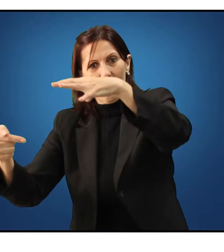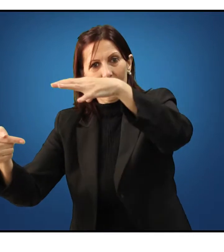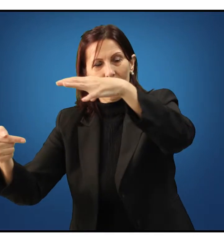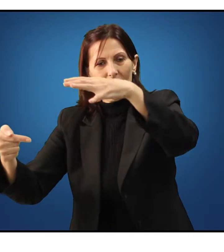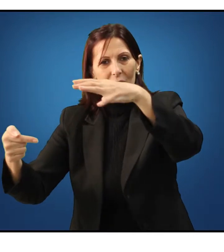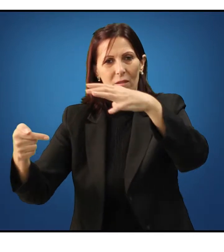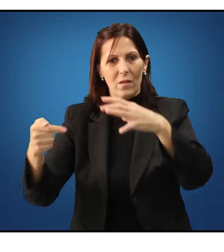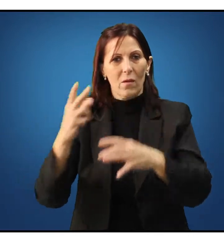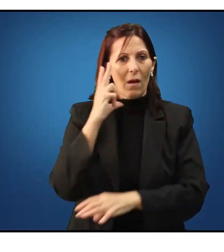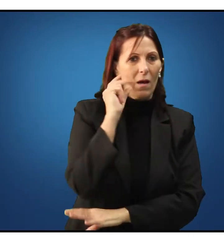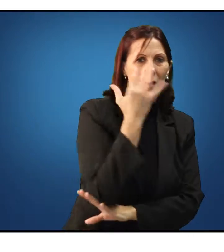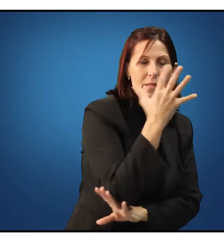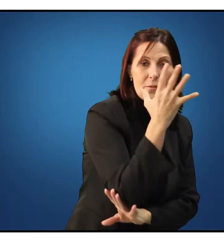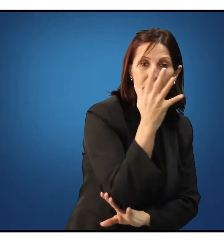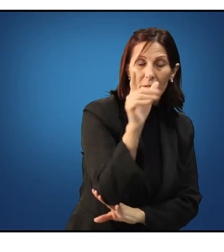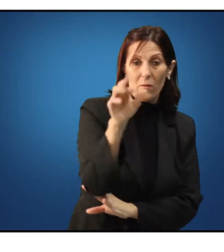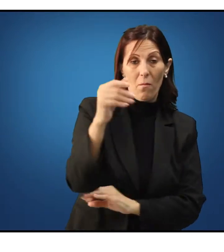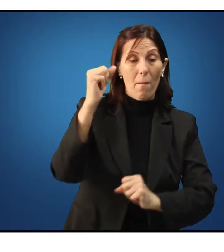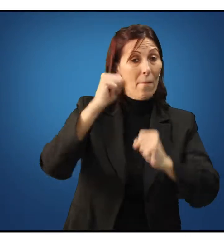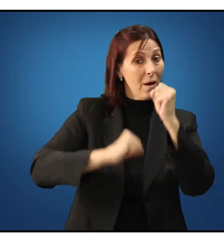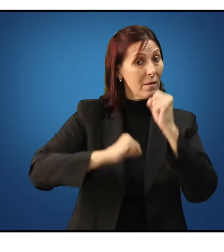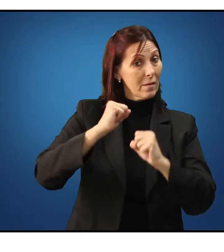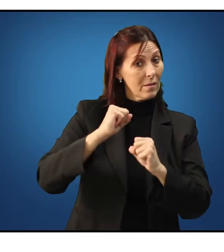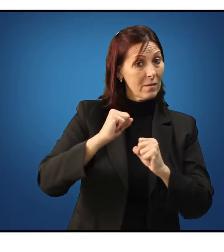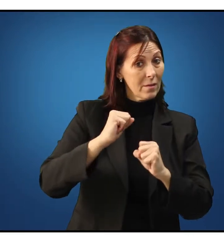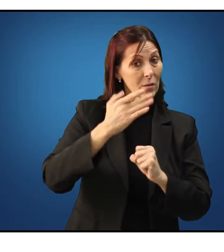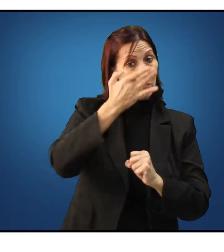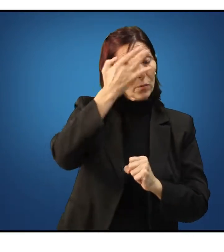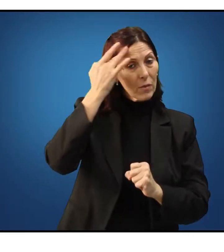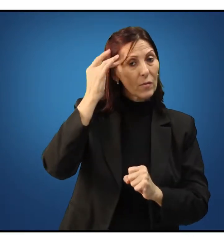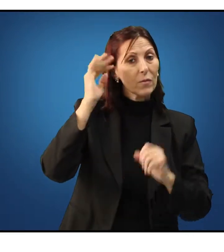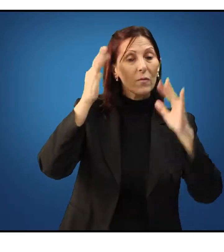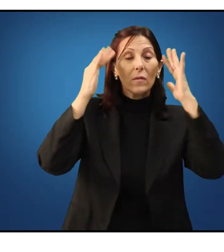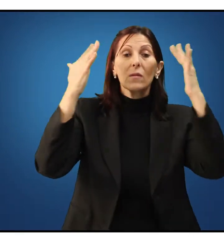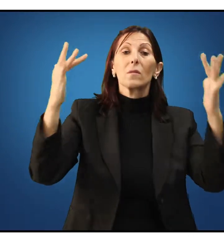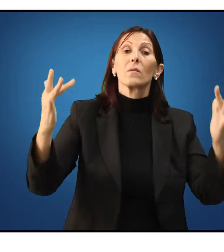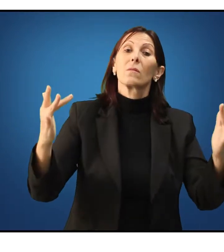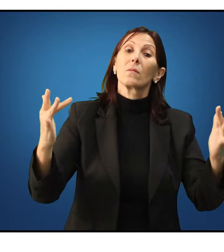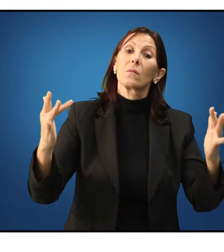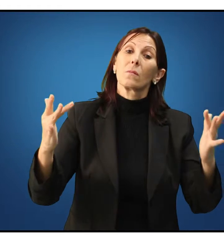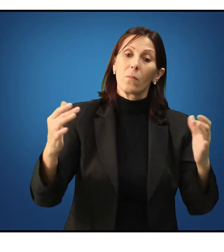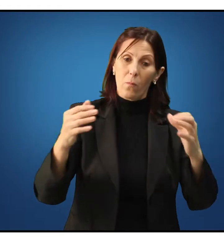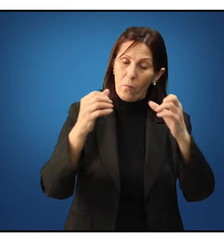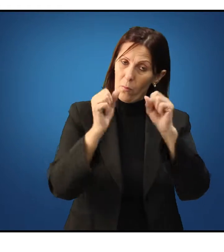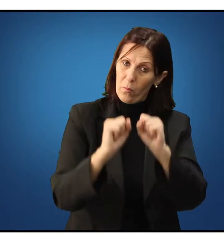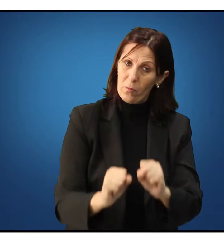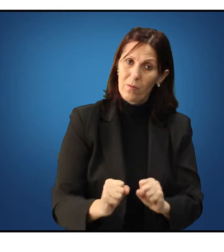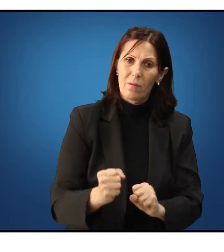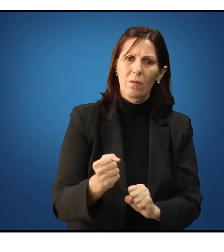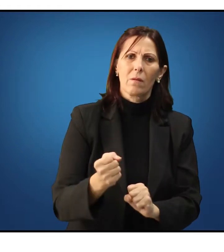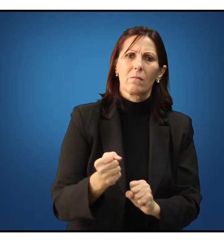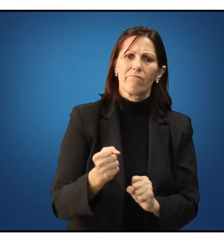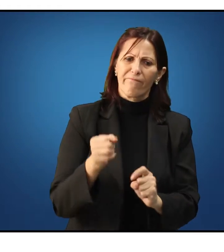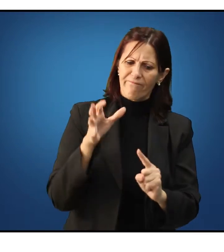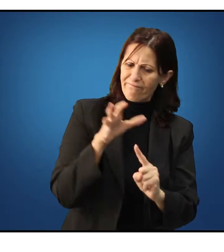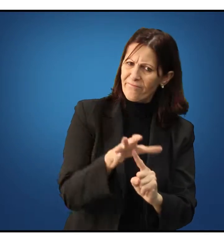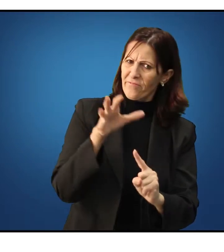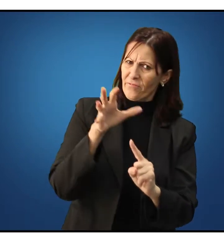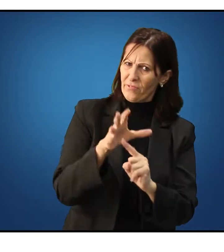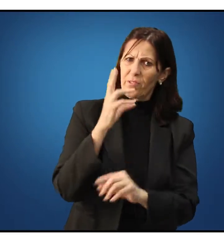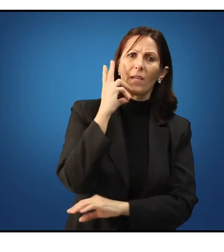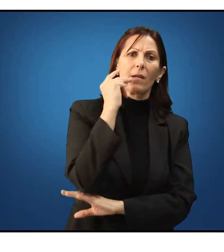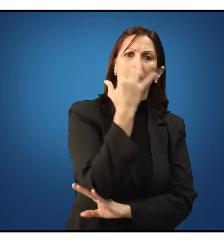uma máquina, os modernos vão entender que é possível intervir na natureza é